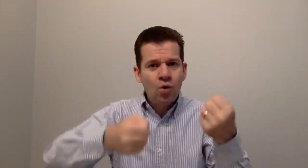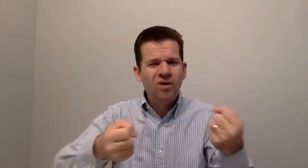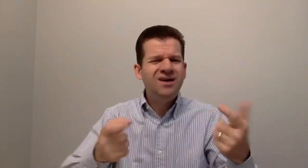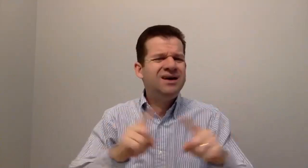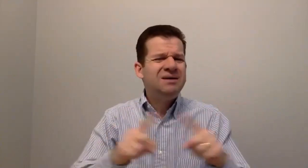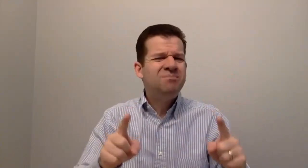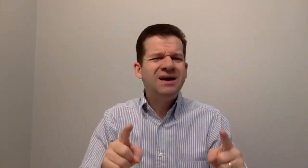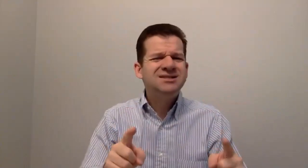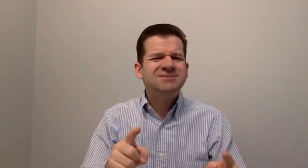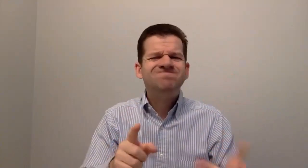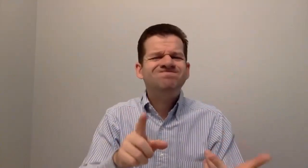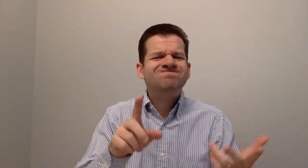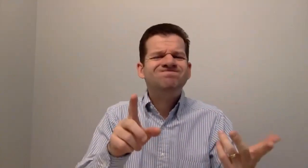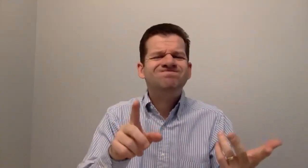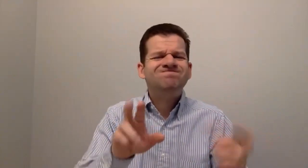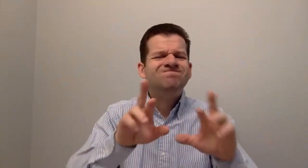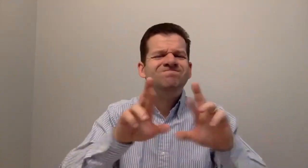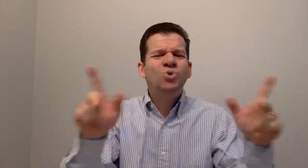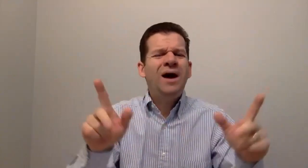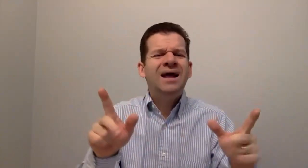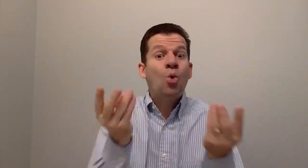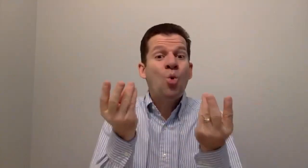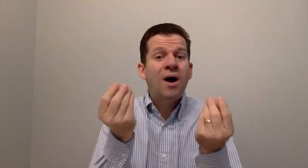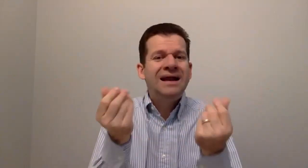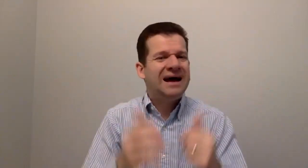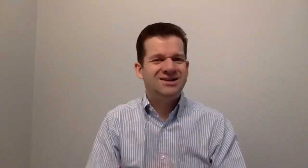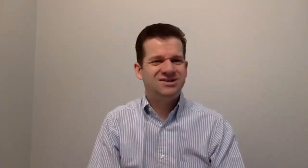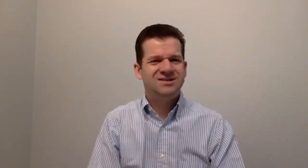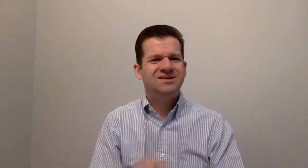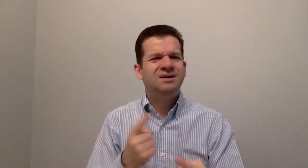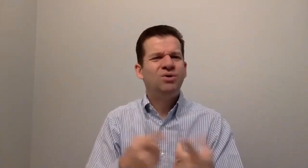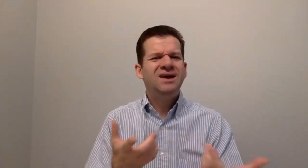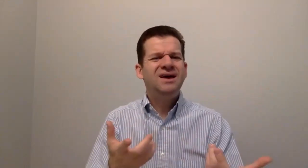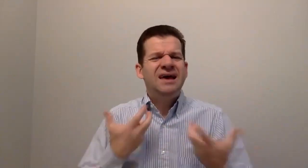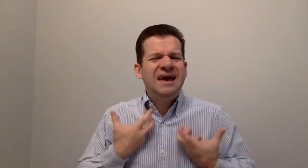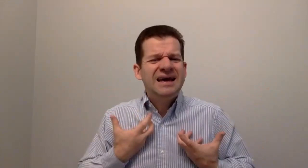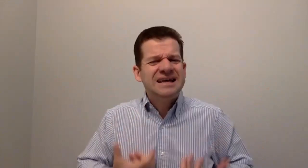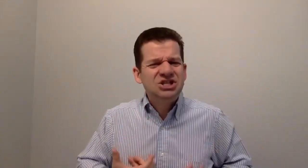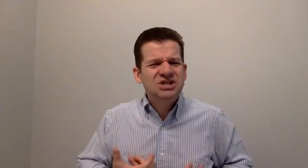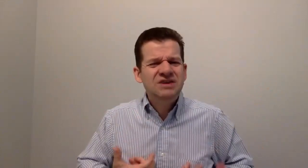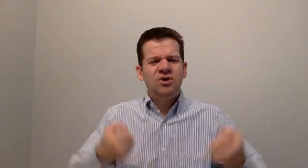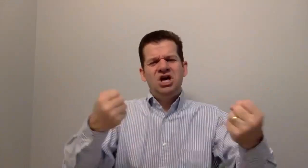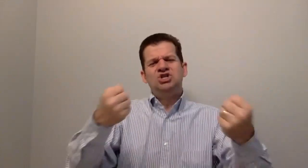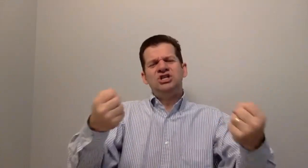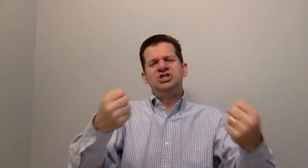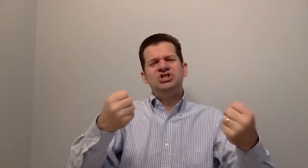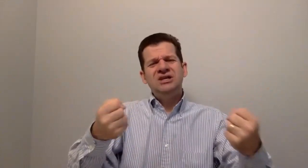carro, mas não era qualidade, porque é cansativo